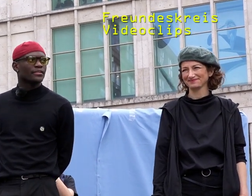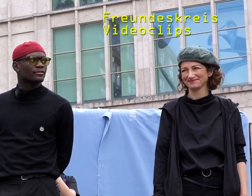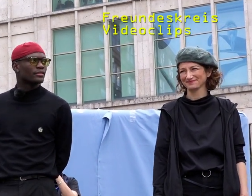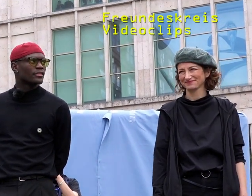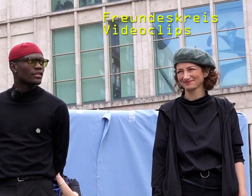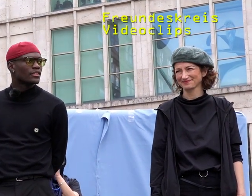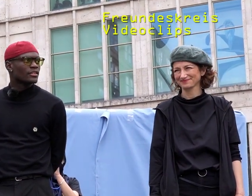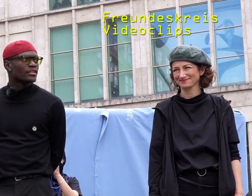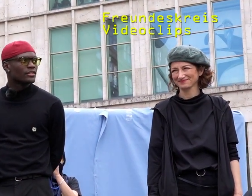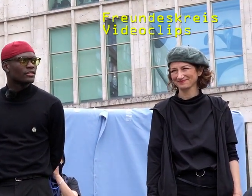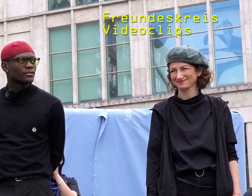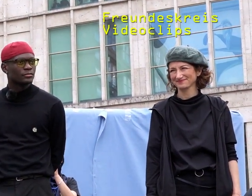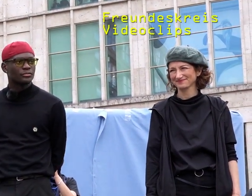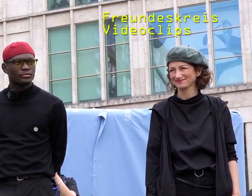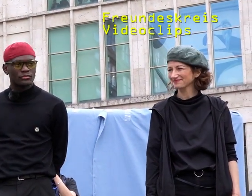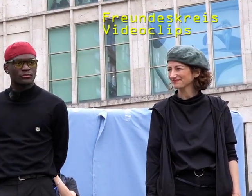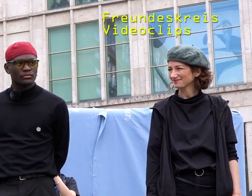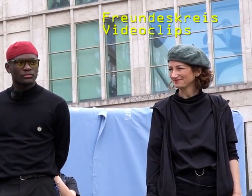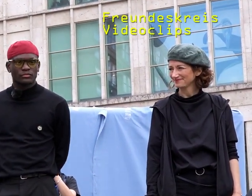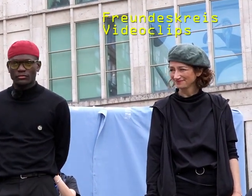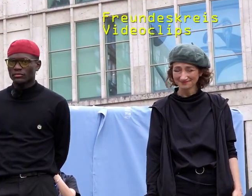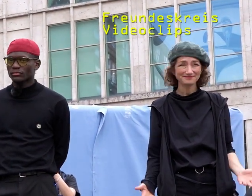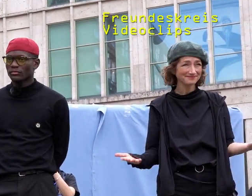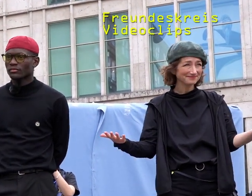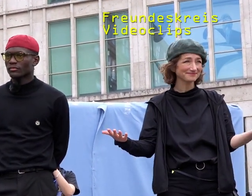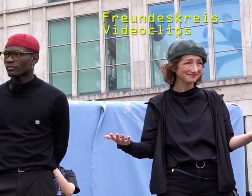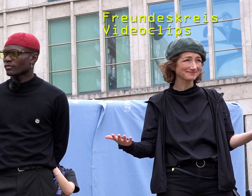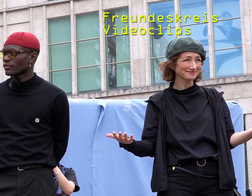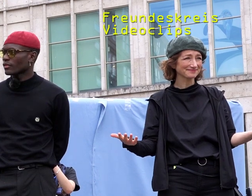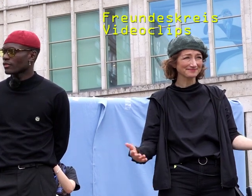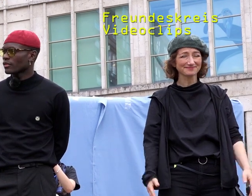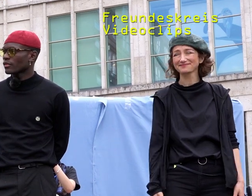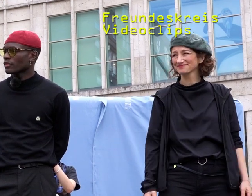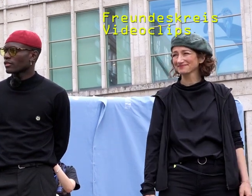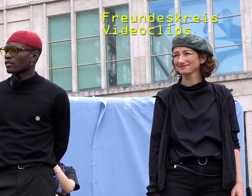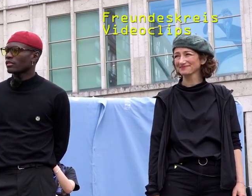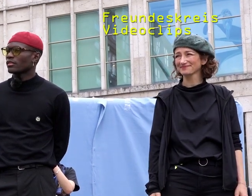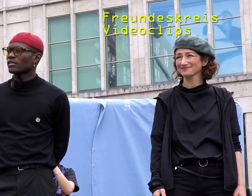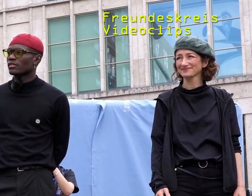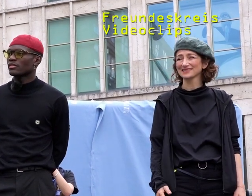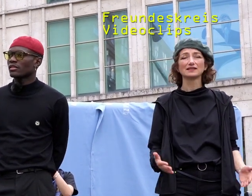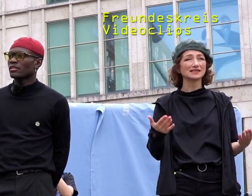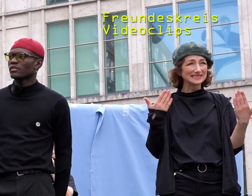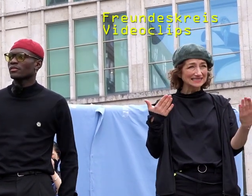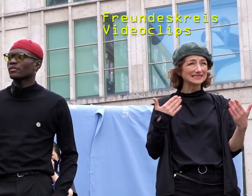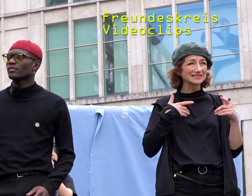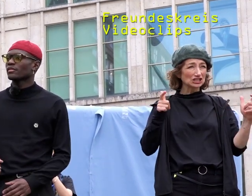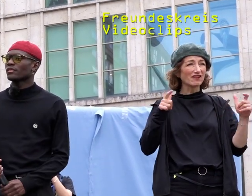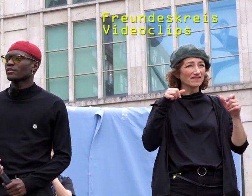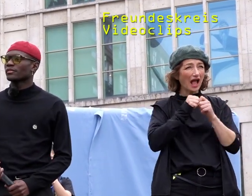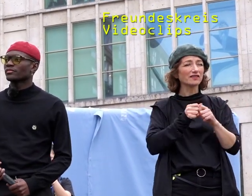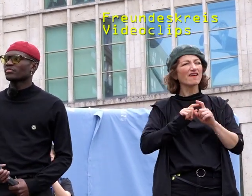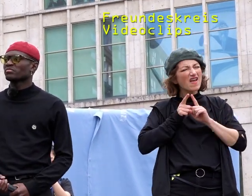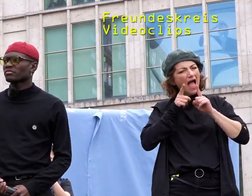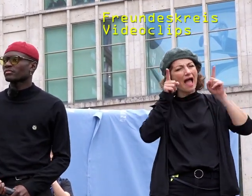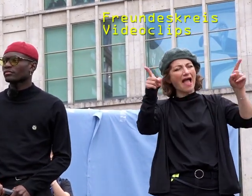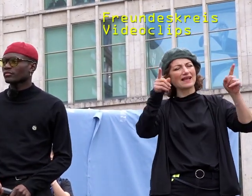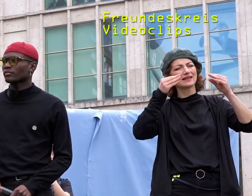hierher gebracht und das wird euch und uns alle als Gesellschaft richtig weit tragen. Also danke